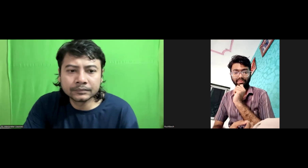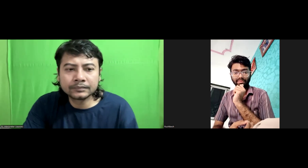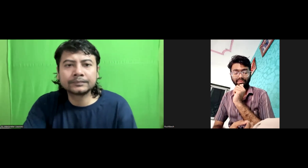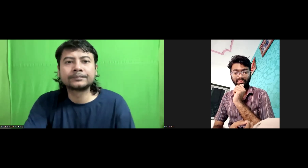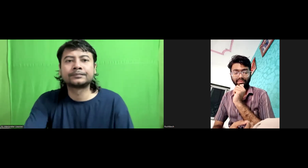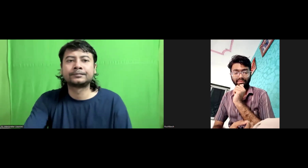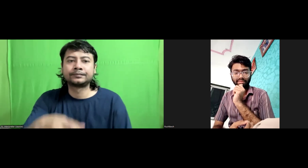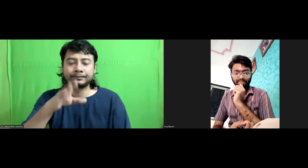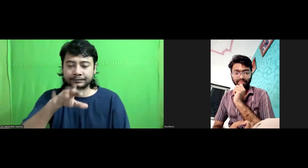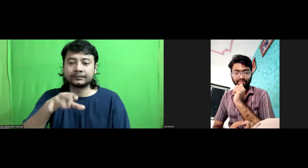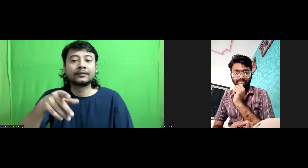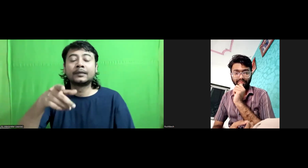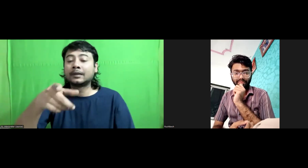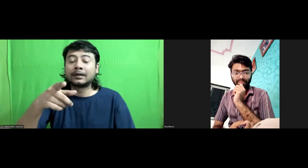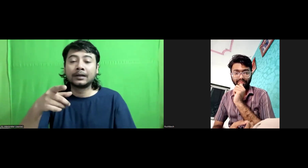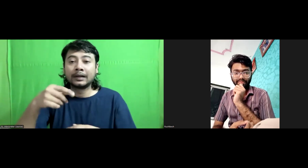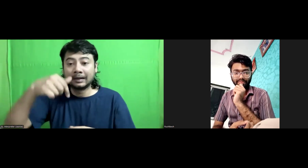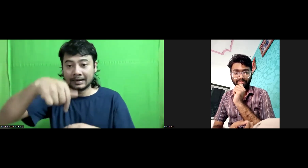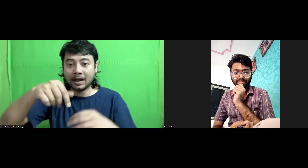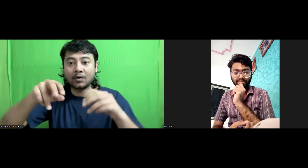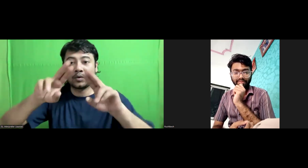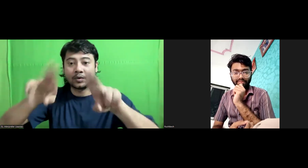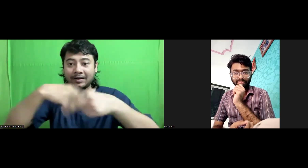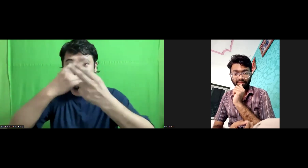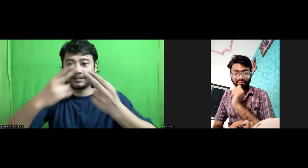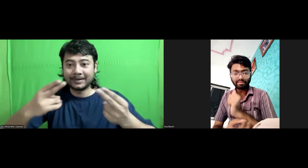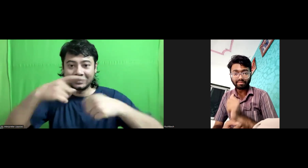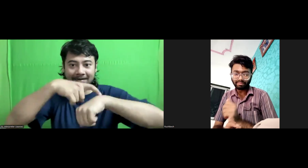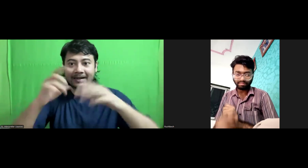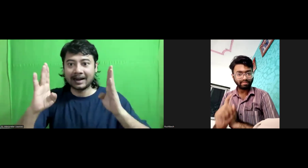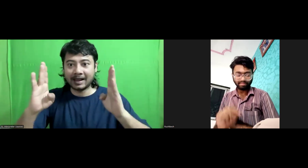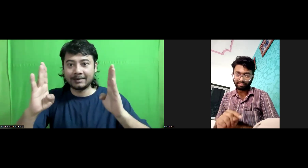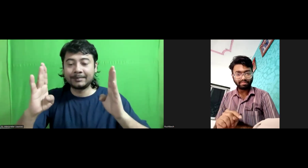Sorry. All time are good time this month. Any time you do it.